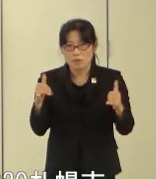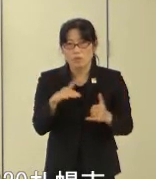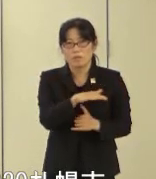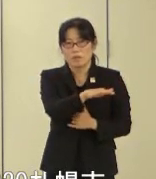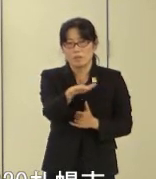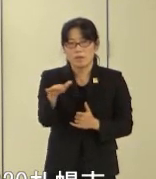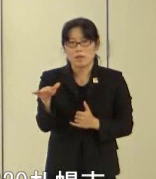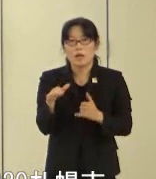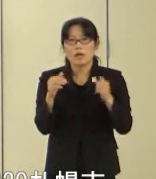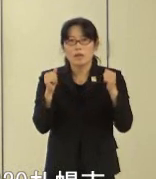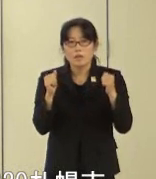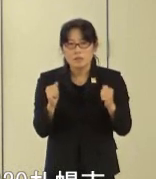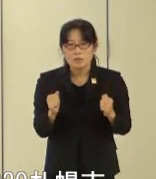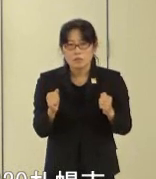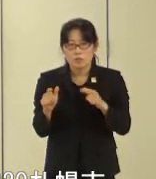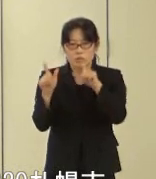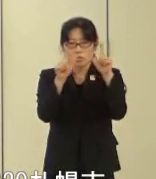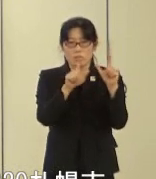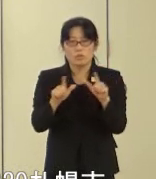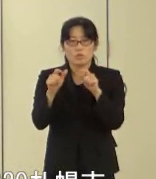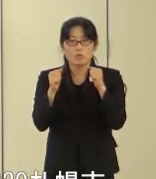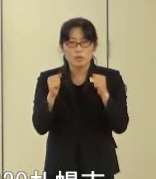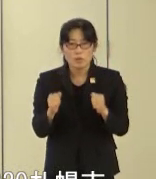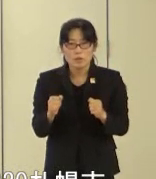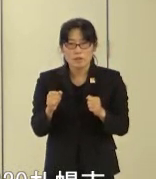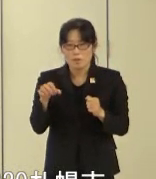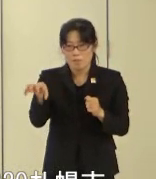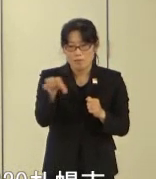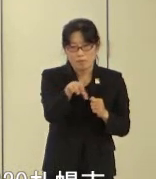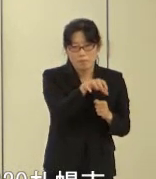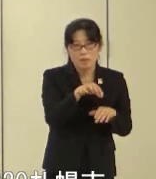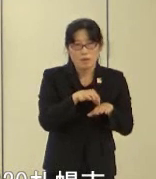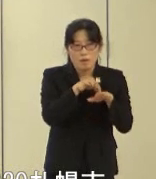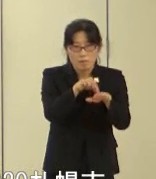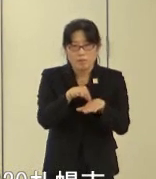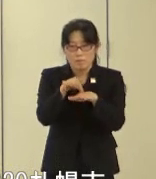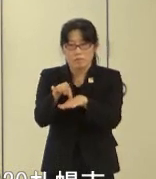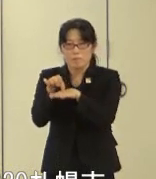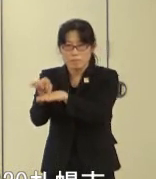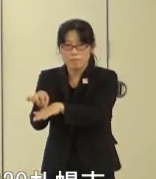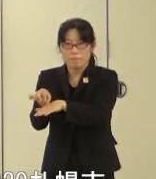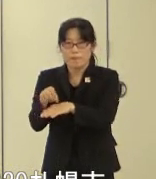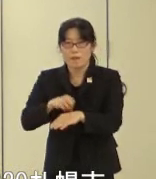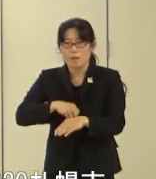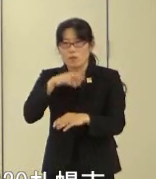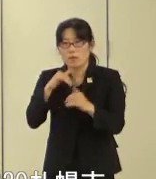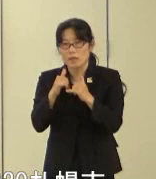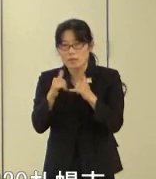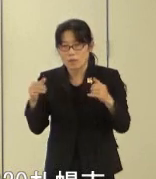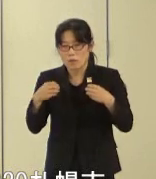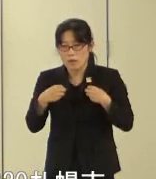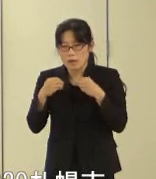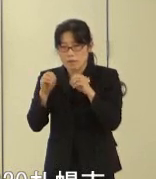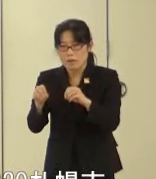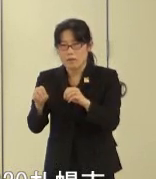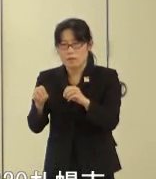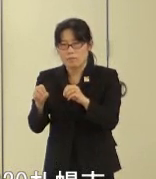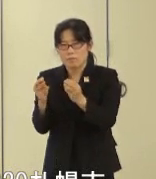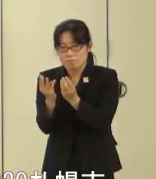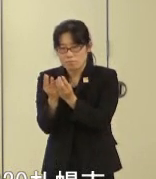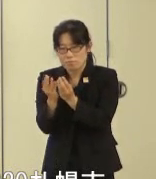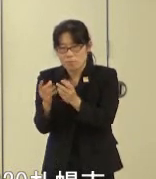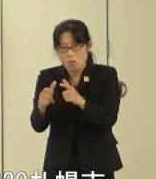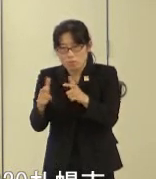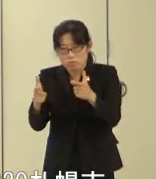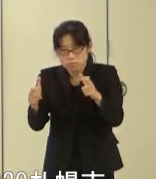らっしゃる場所にですね、そこに飛び火をしていって、高齢者の方の感染が拡大をしていくという